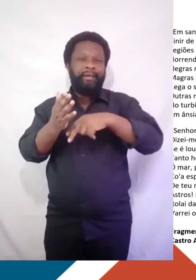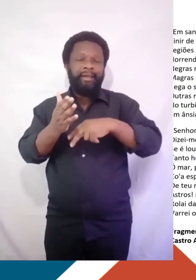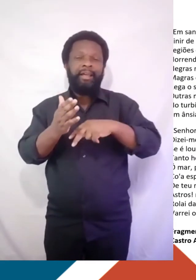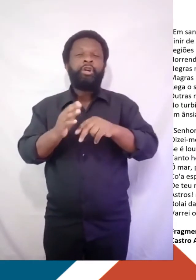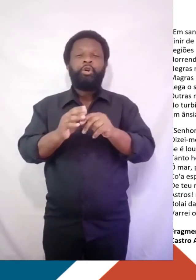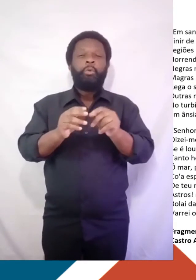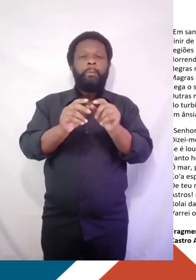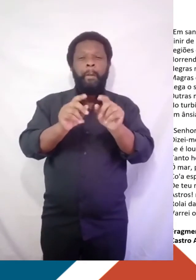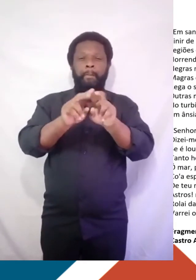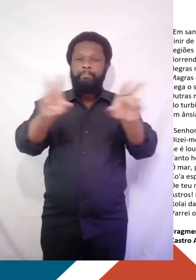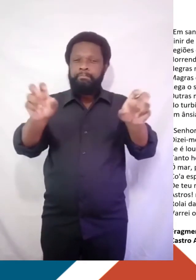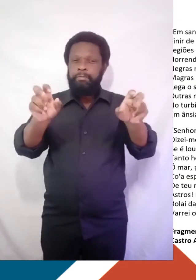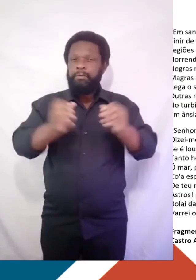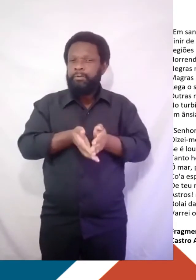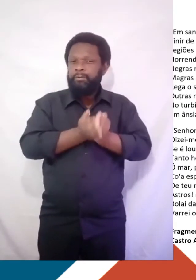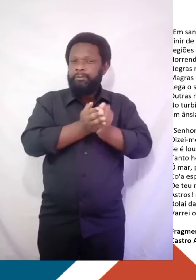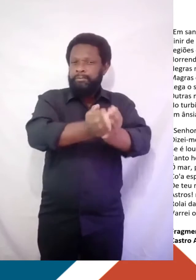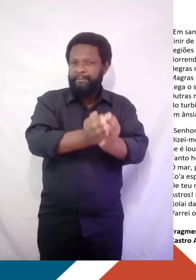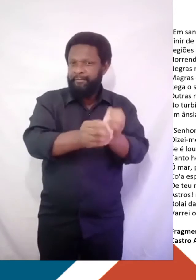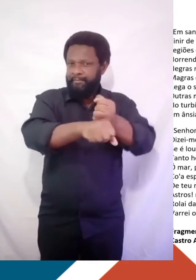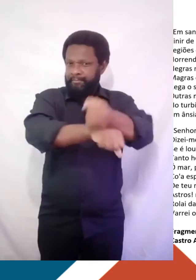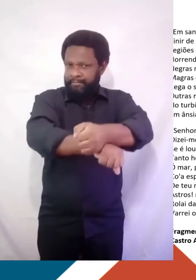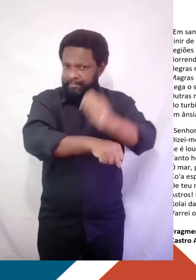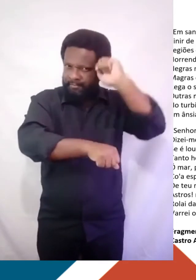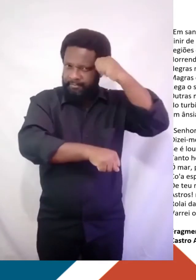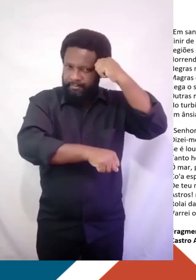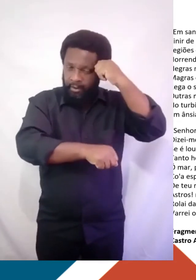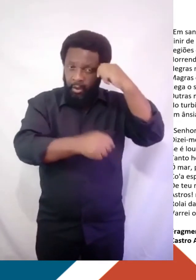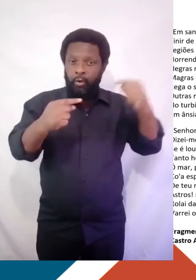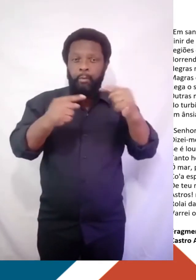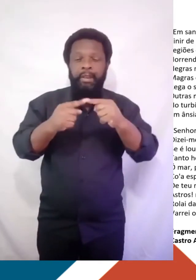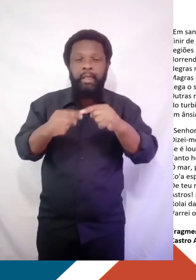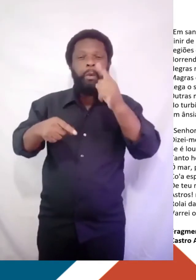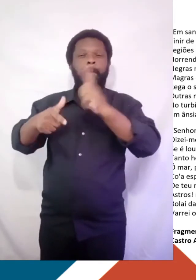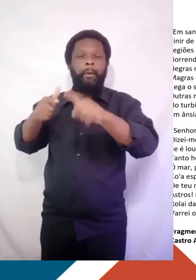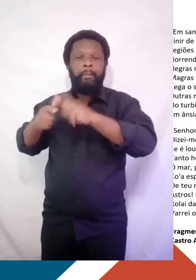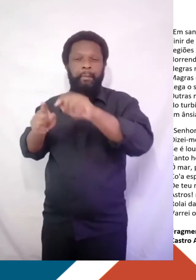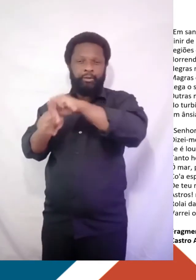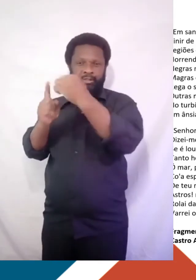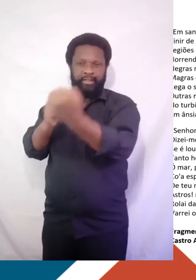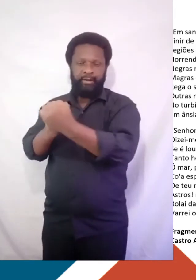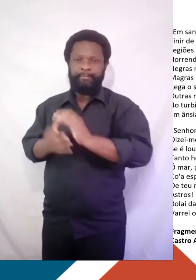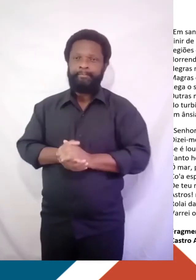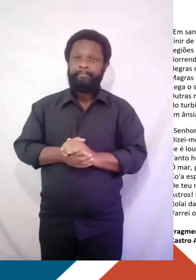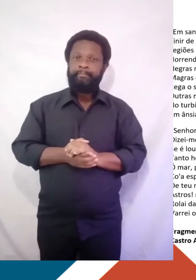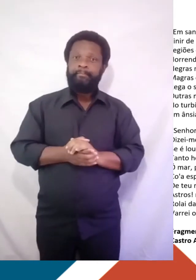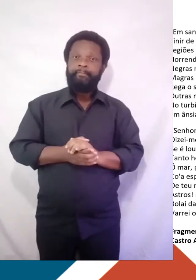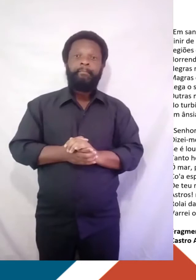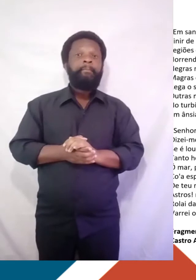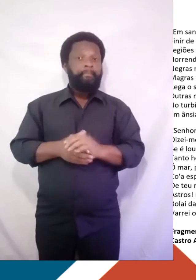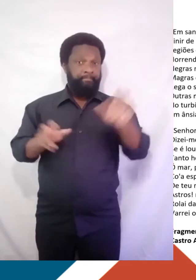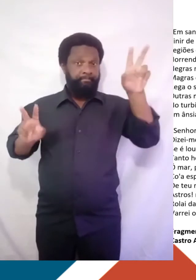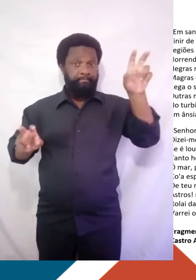do poema Navio Negreiro, de Castro Alves, como exemplo dessa geração engajada com questões sociais. Em sangue